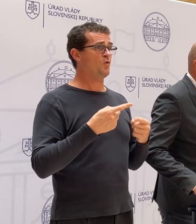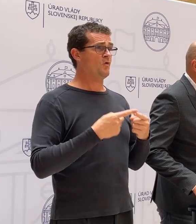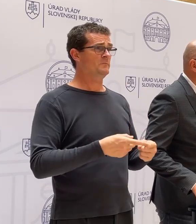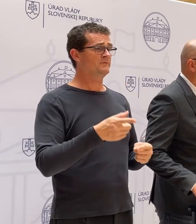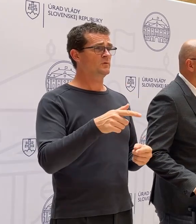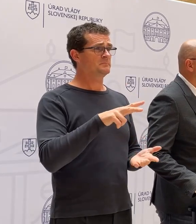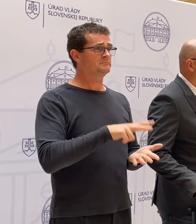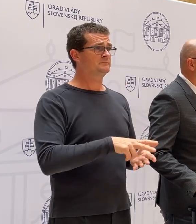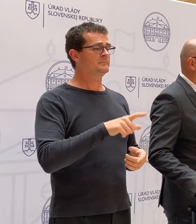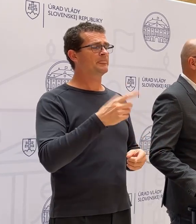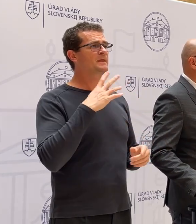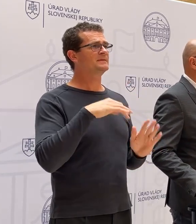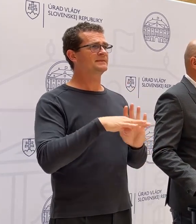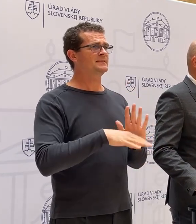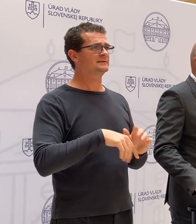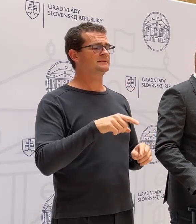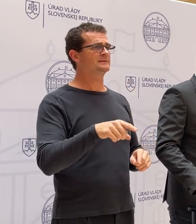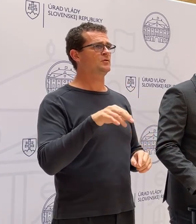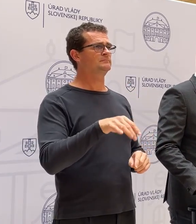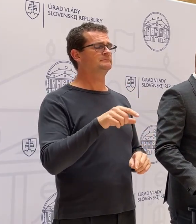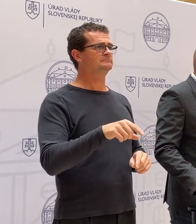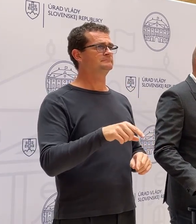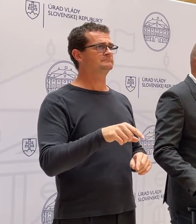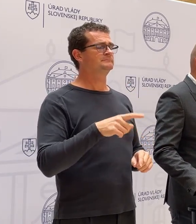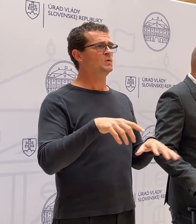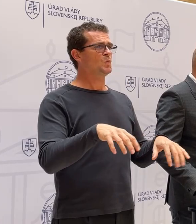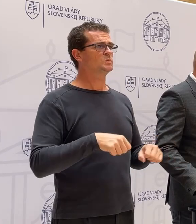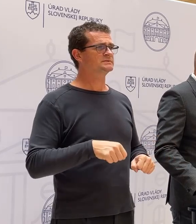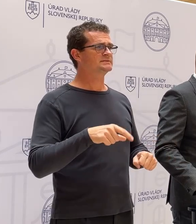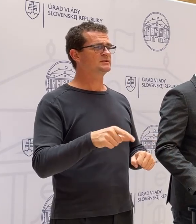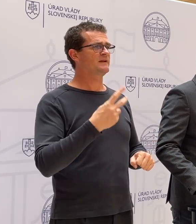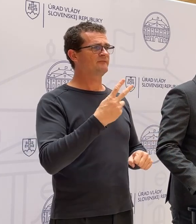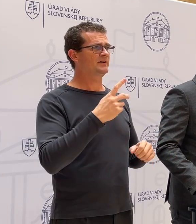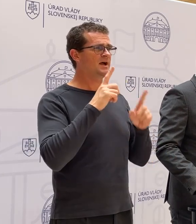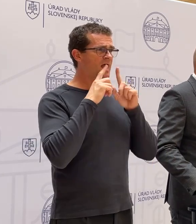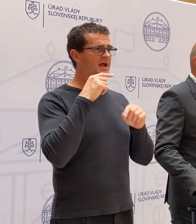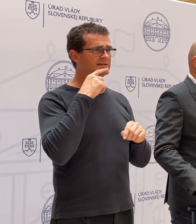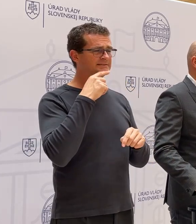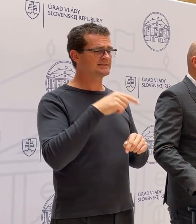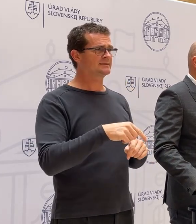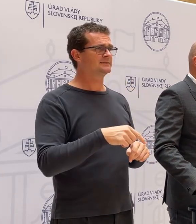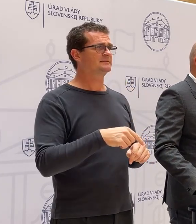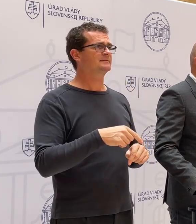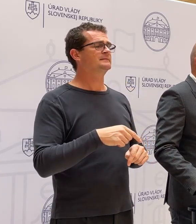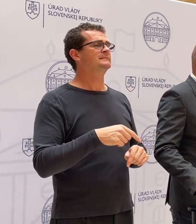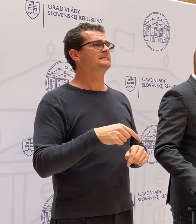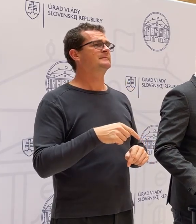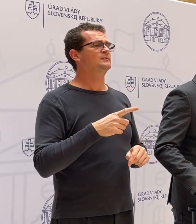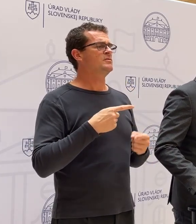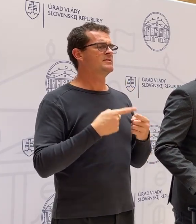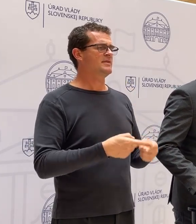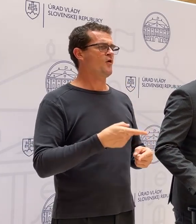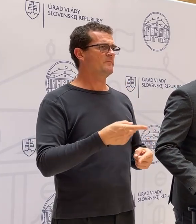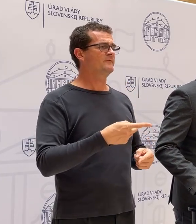tú notifikáciu? To nie sú zákony, to sú všeobecné. To je uznesenie o VHZ, o všeobecnom hospodárskom záujme a